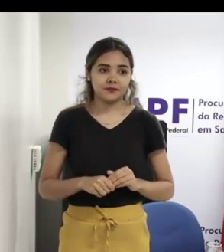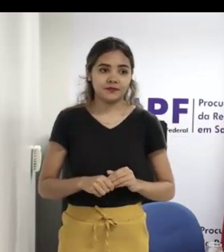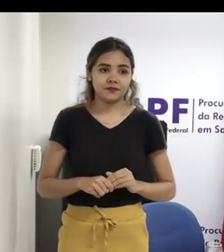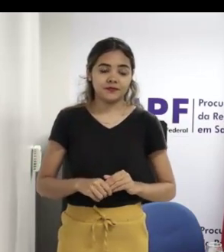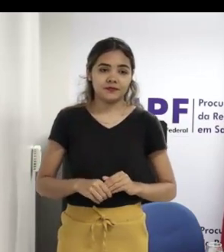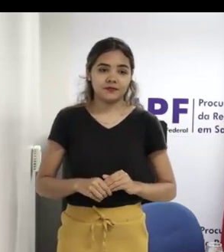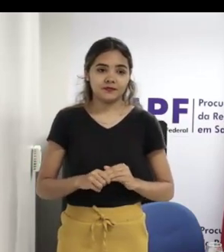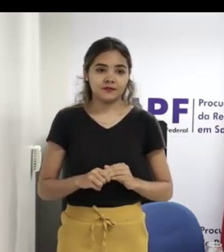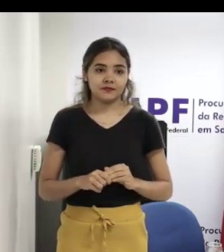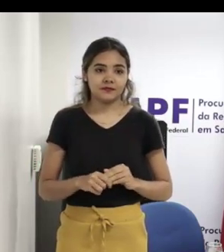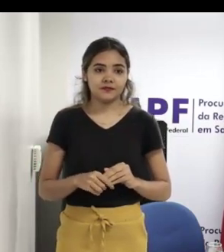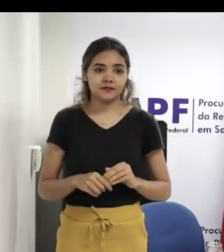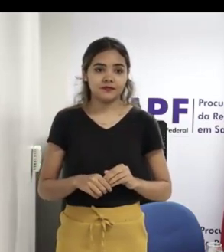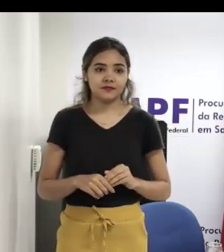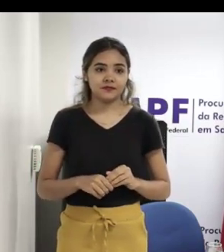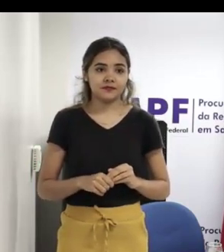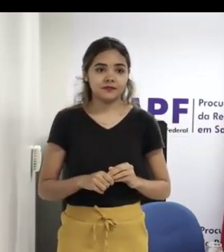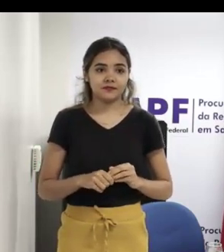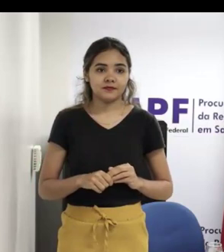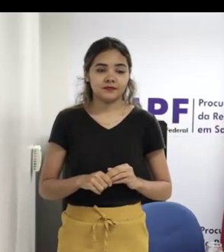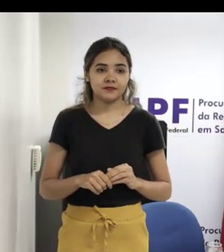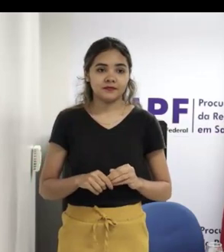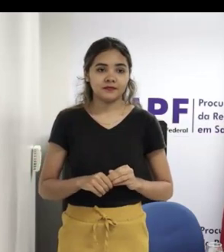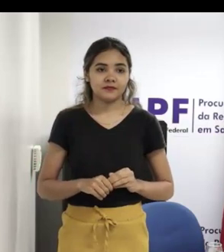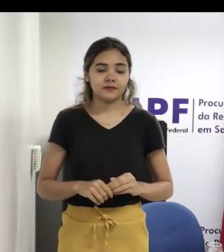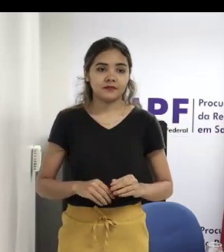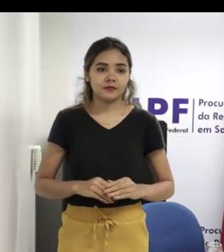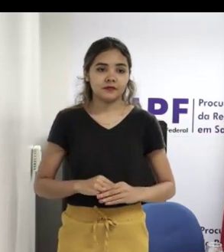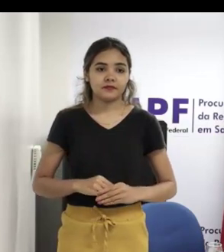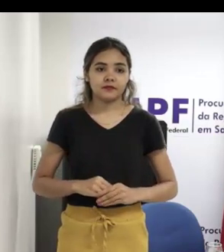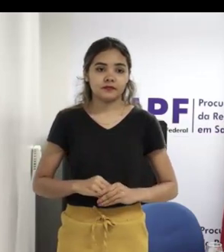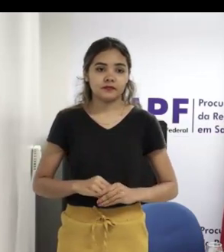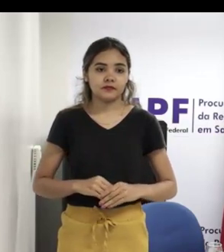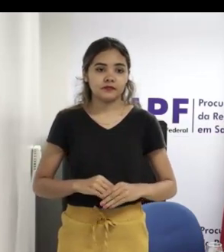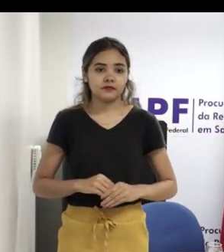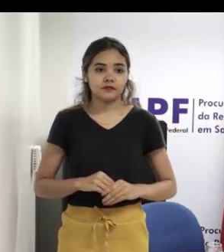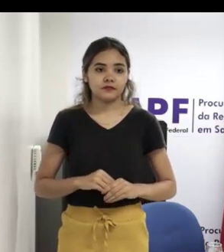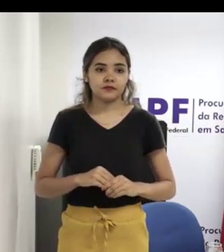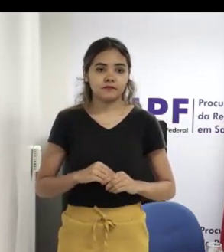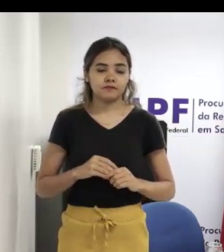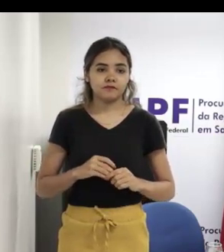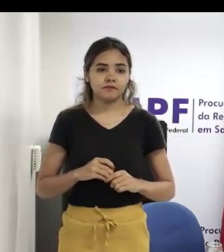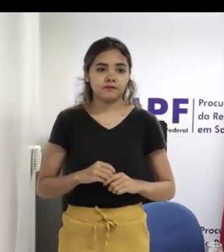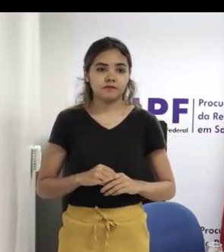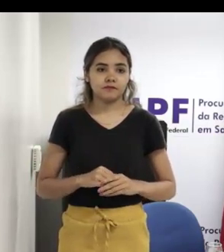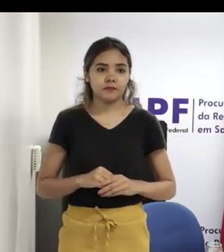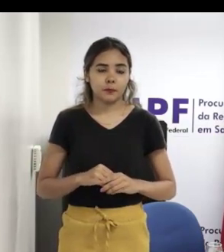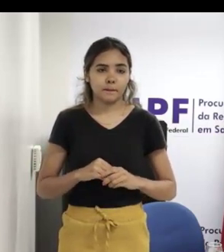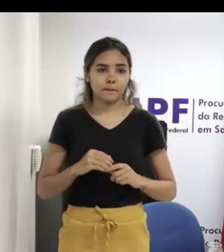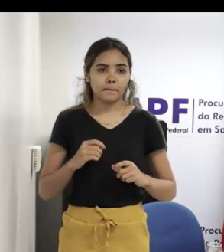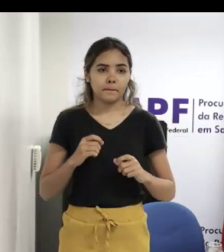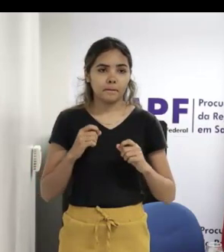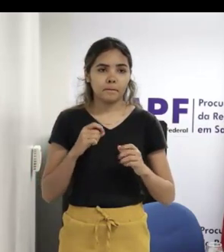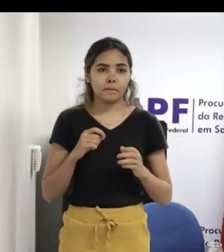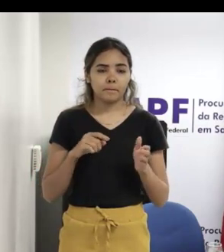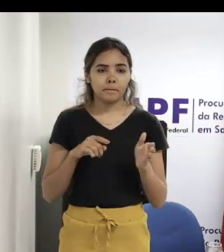né Eh ficou para mim em algum momento se a a a importunação sexual de forma